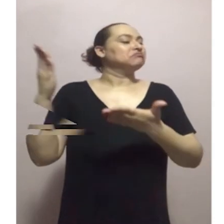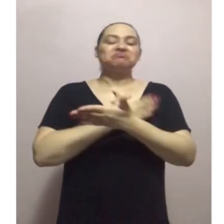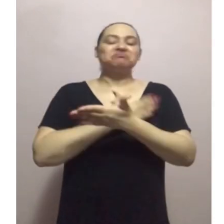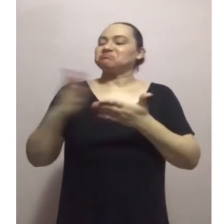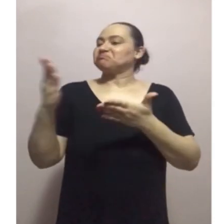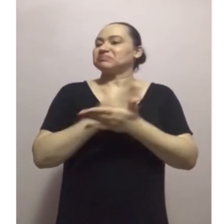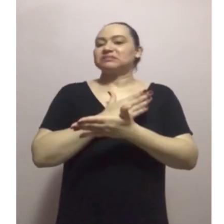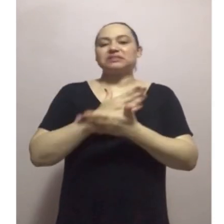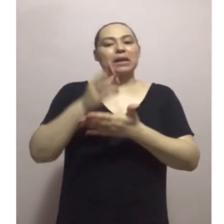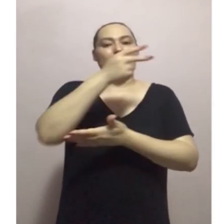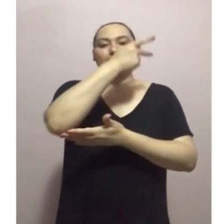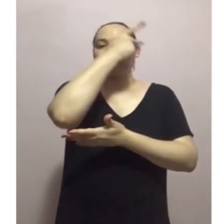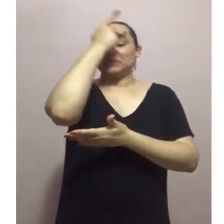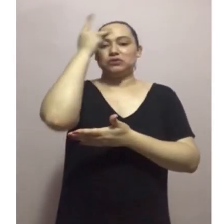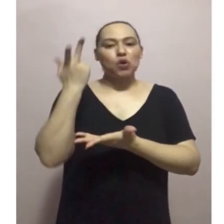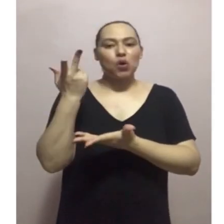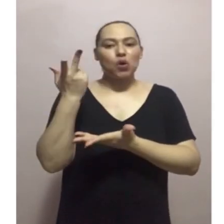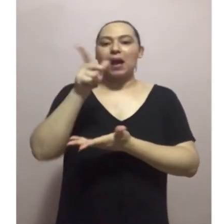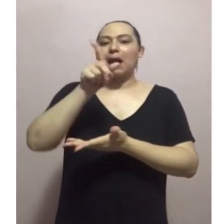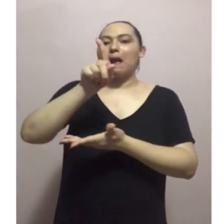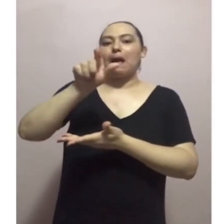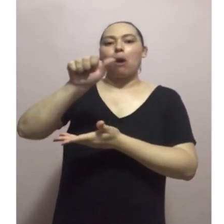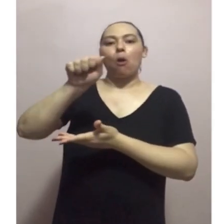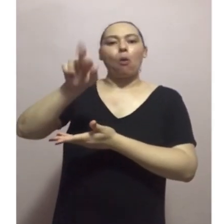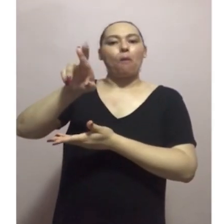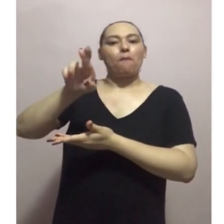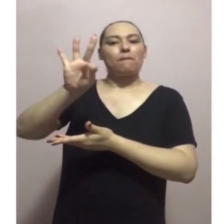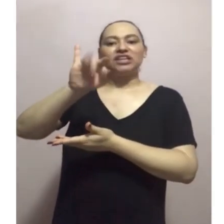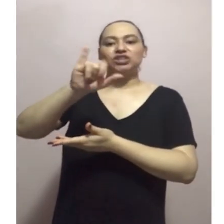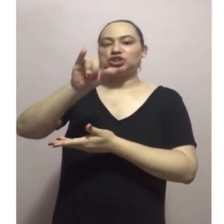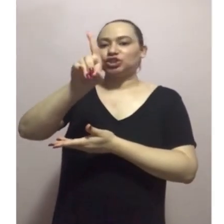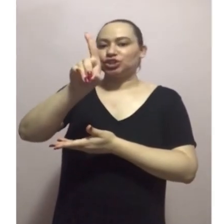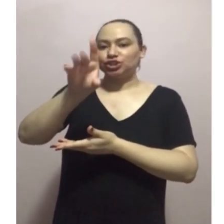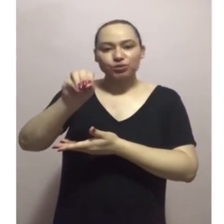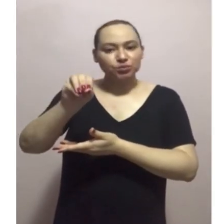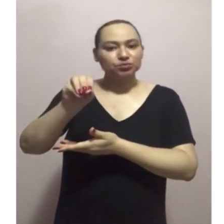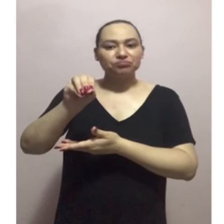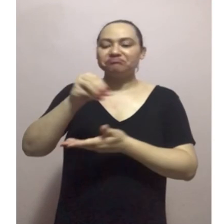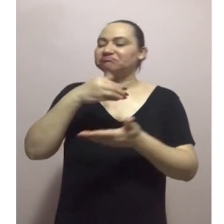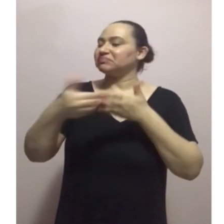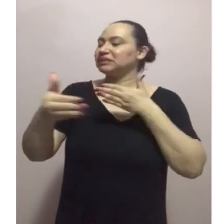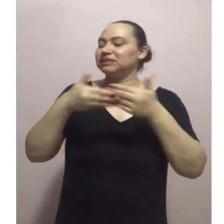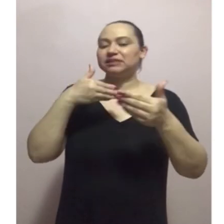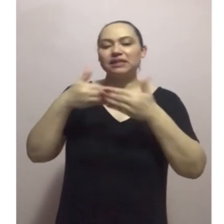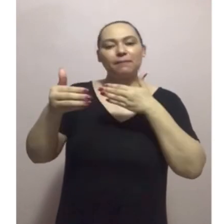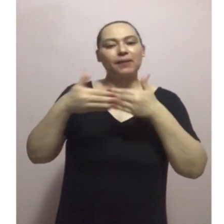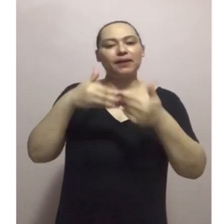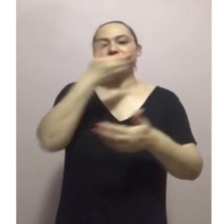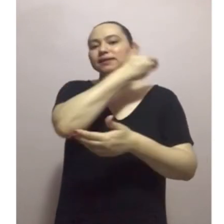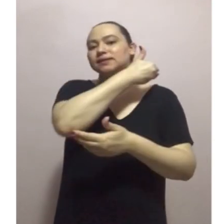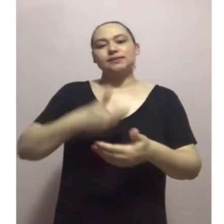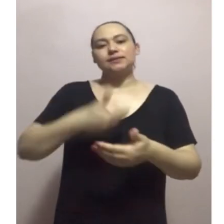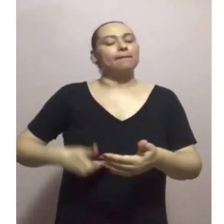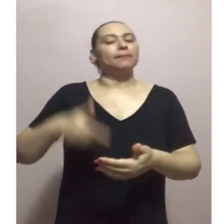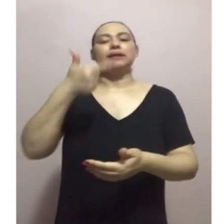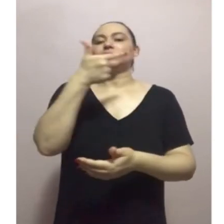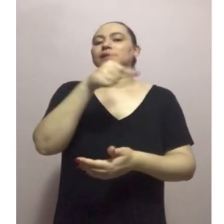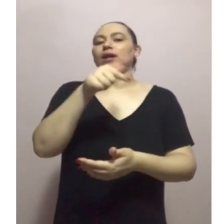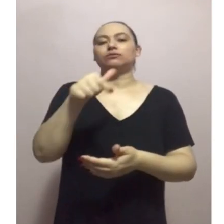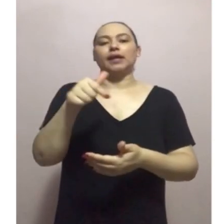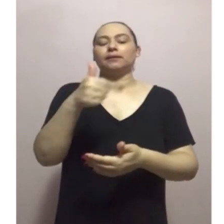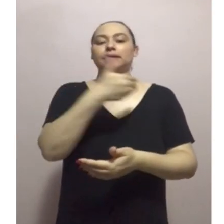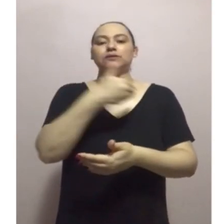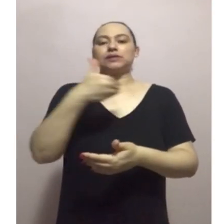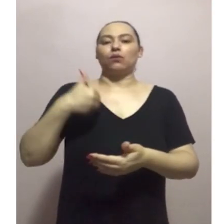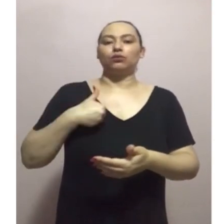partido. Está latente que o Brasil sofre de planos governamentais para os setores diversos. Mas vamos